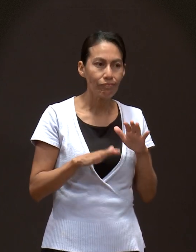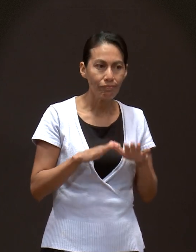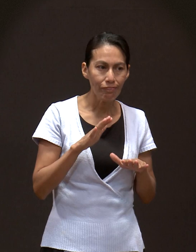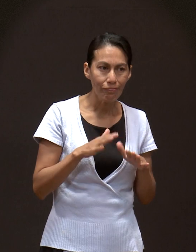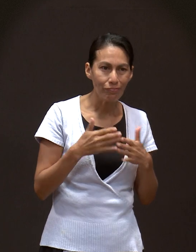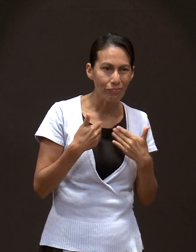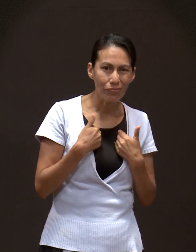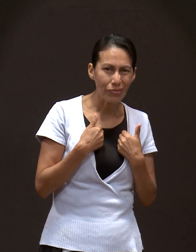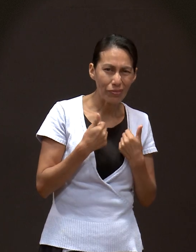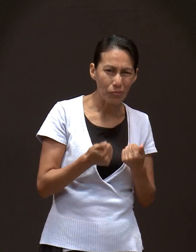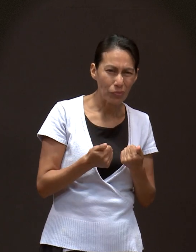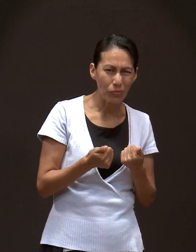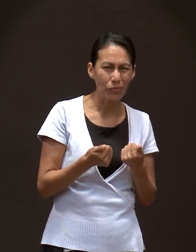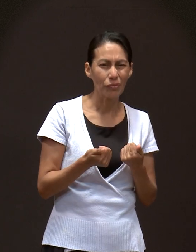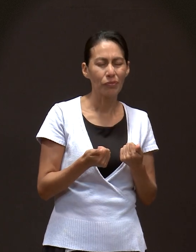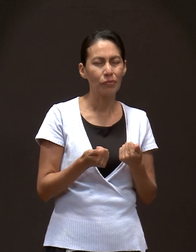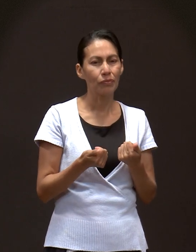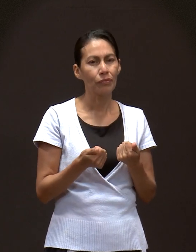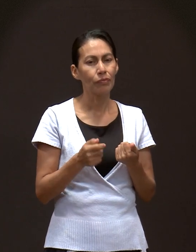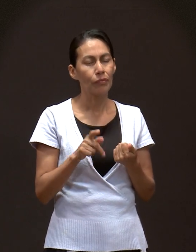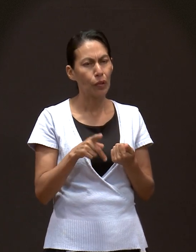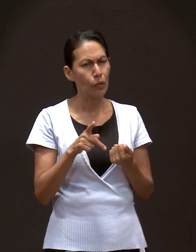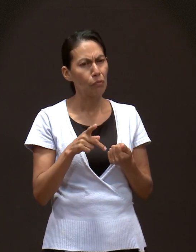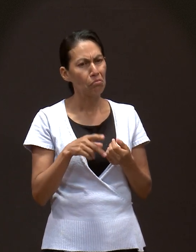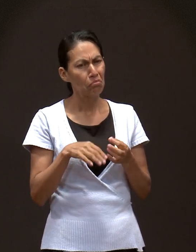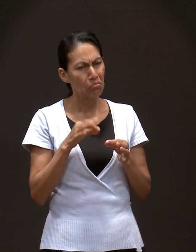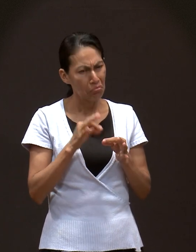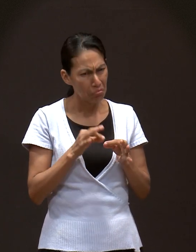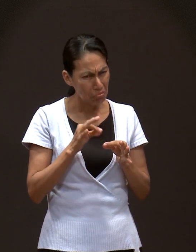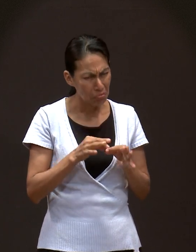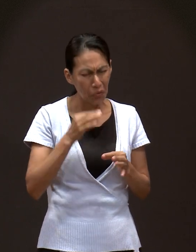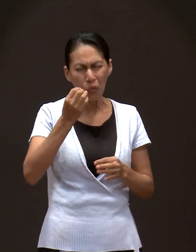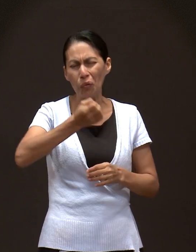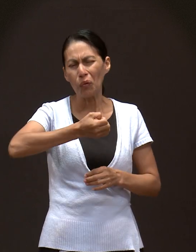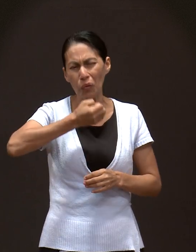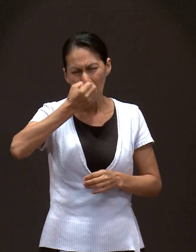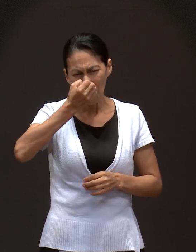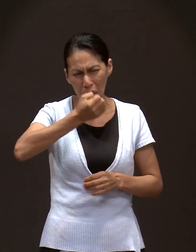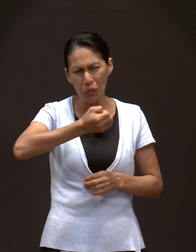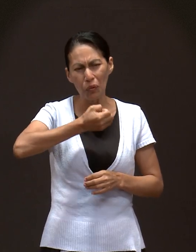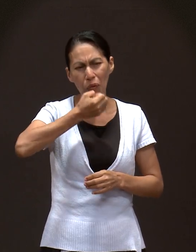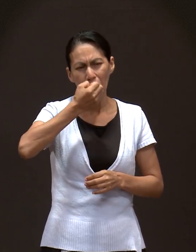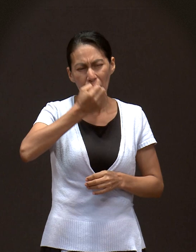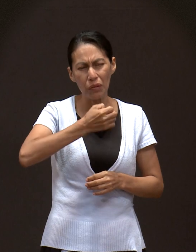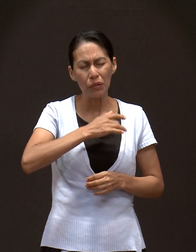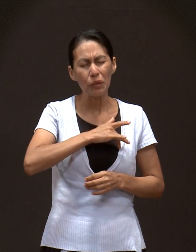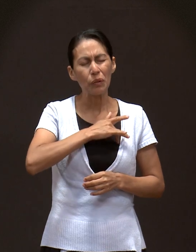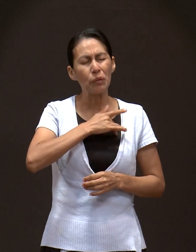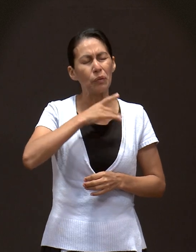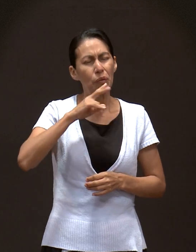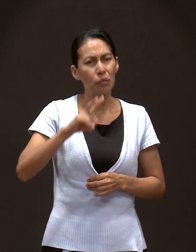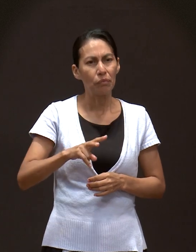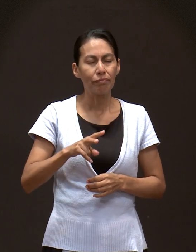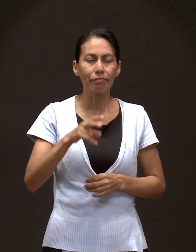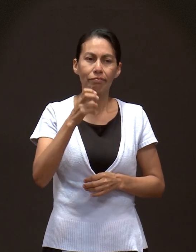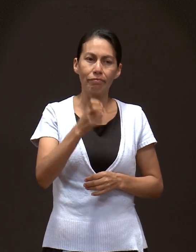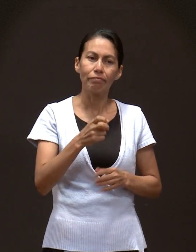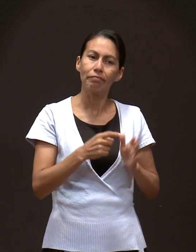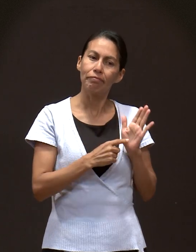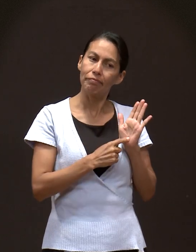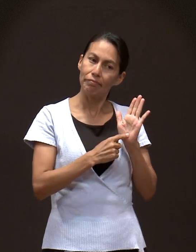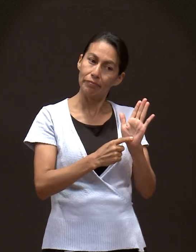a veces no vemos claro qué va a pasar. Pero debemos perseverar en oración. Porque eso deja ver tu